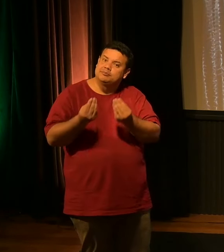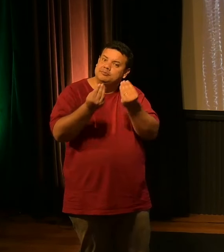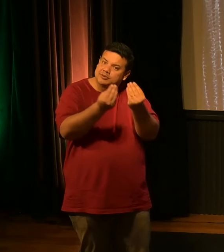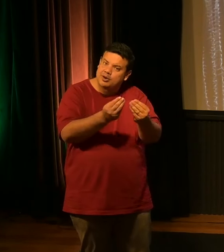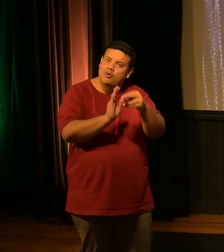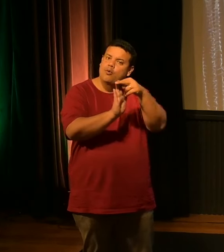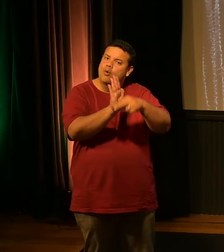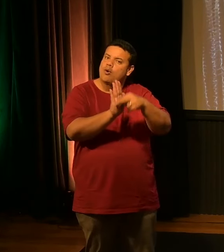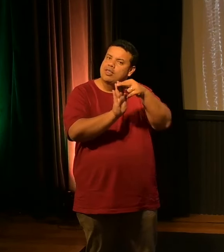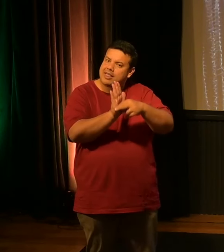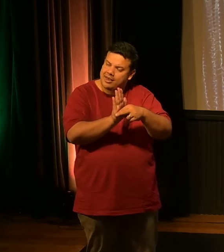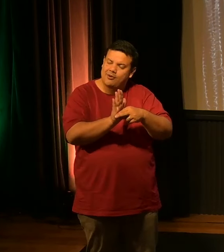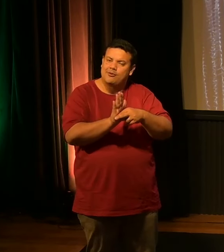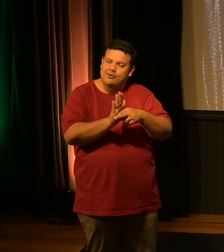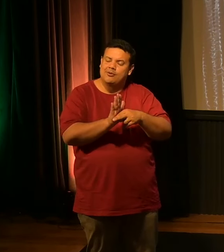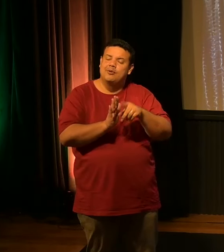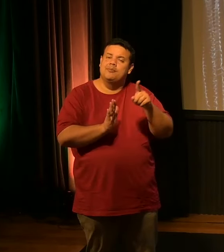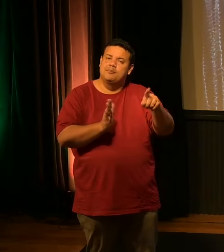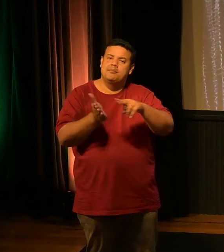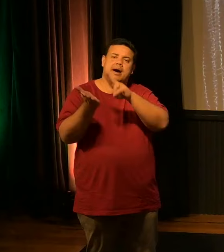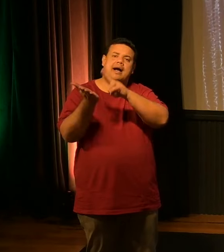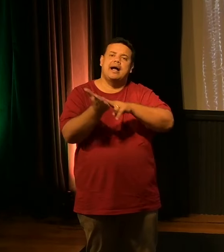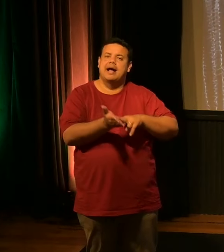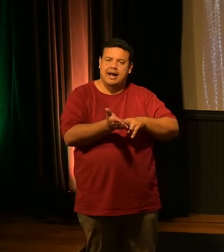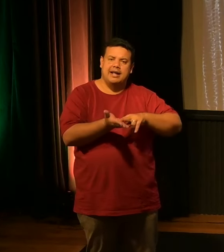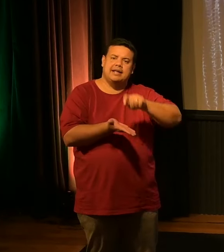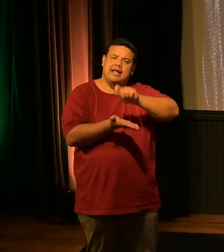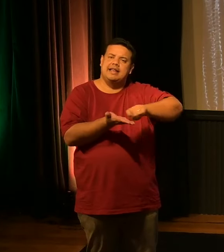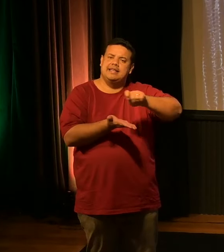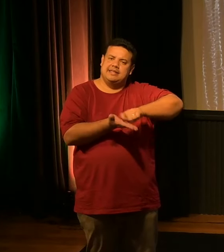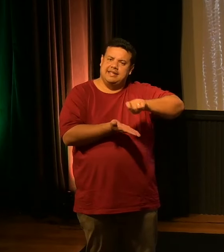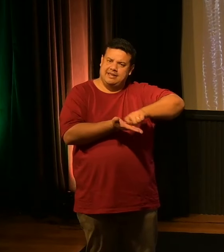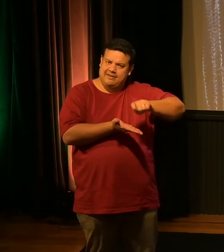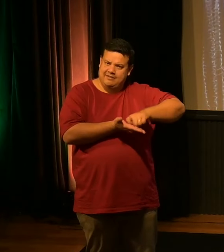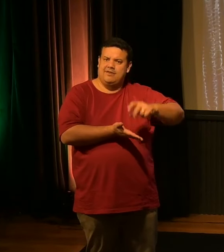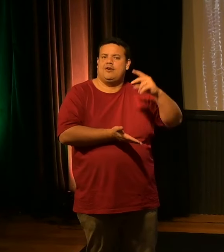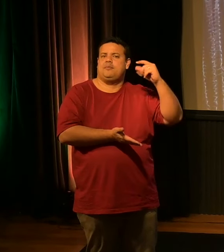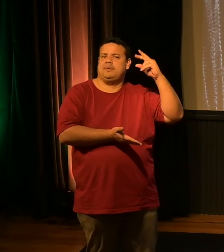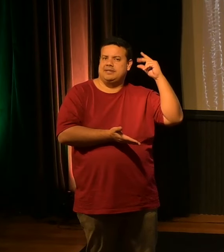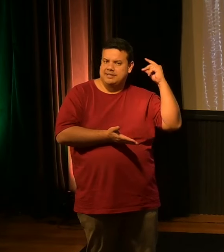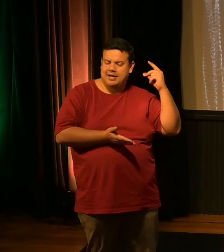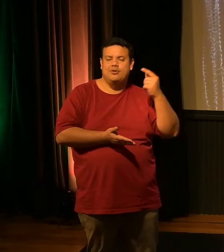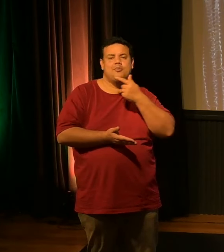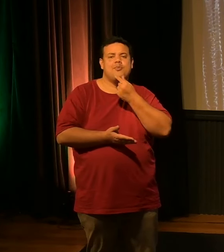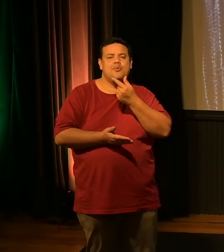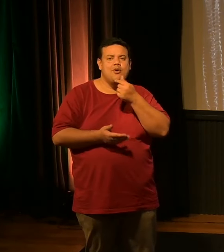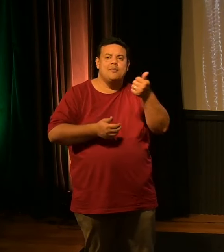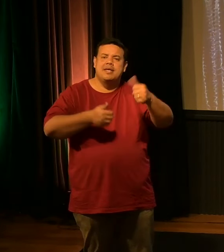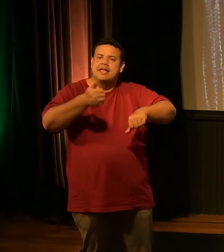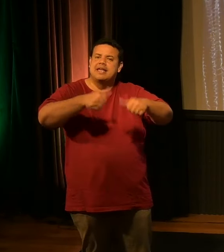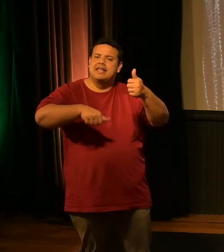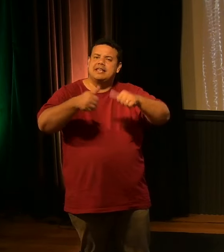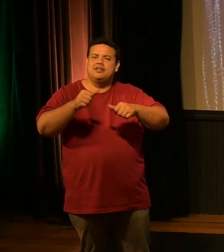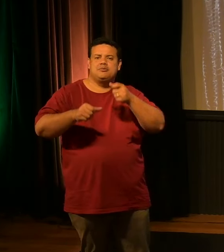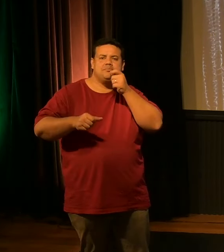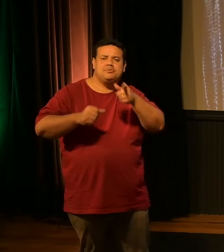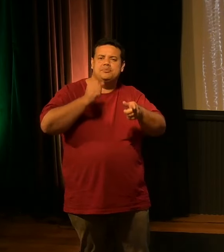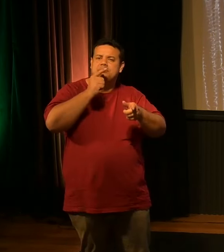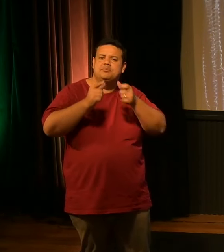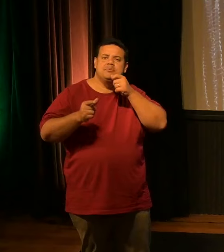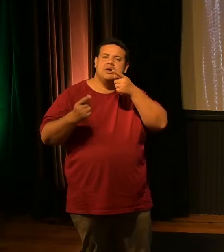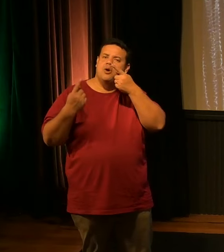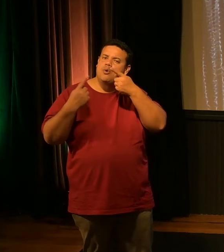Campos. Depois a gente, por uma carta que ele próprio escreveu na época... para um crítico, né, que falou mal do filme, digamos